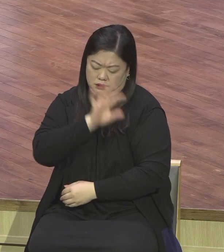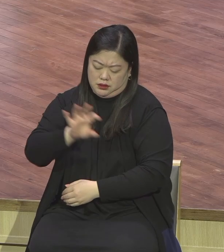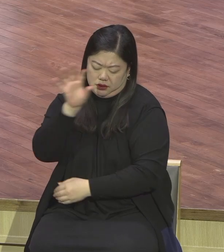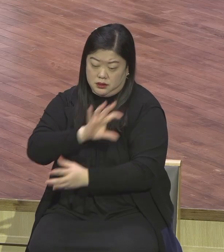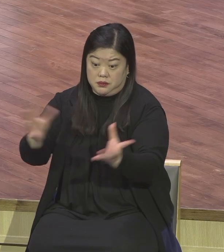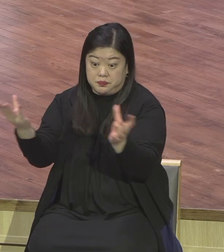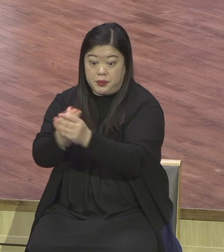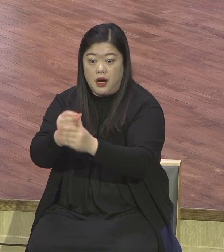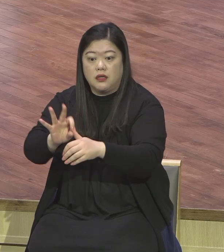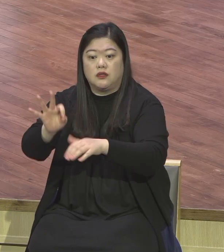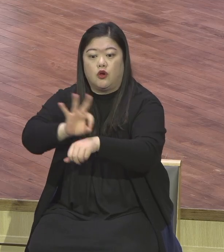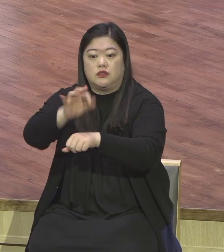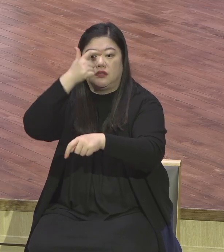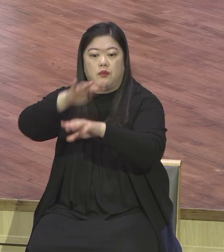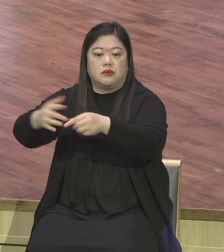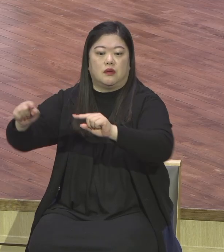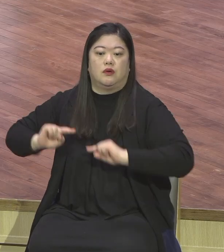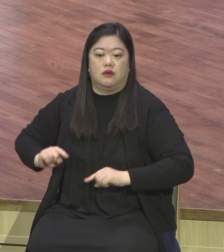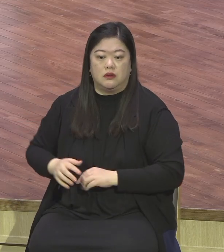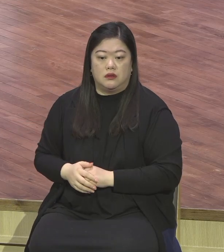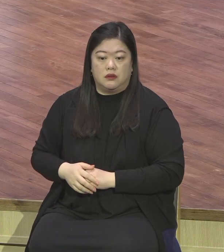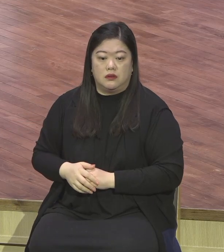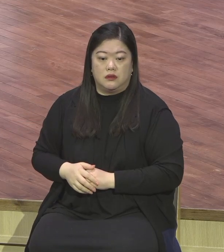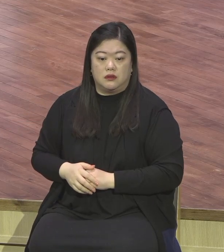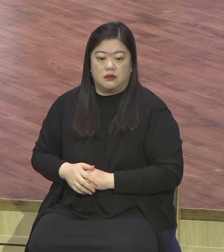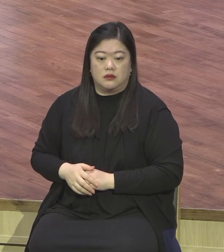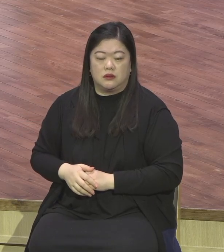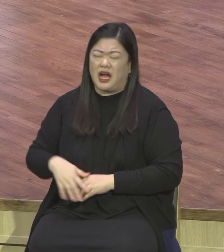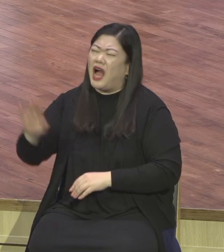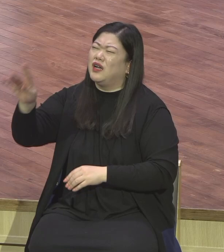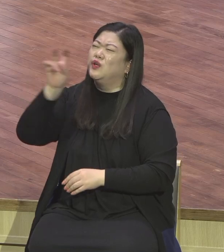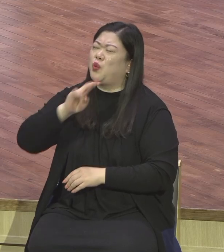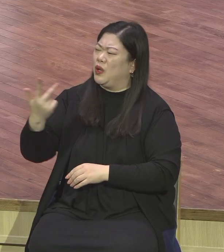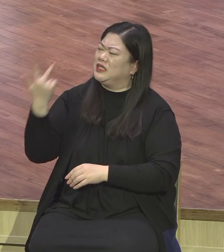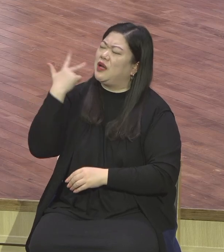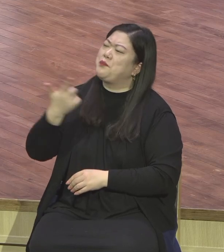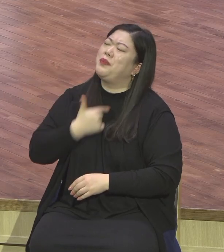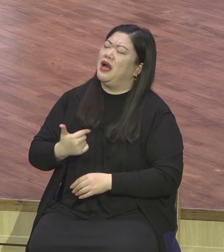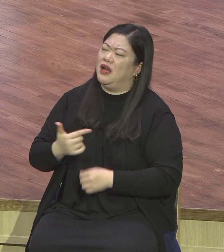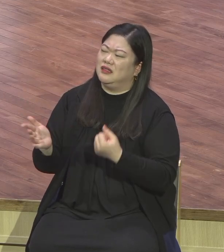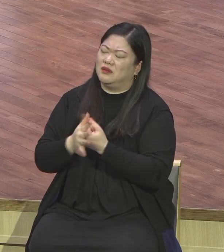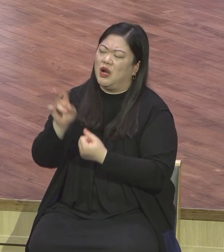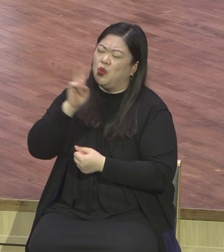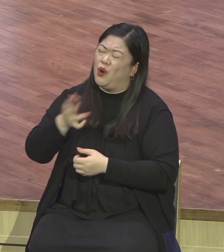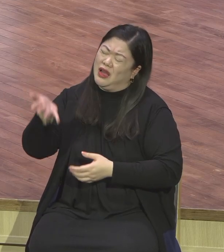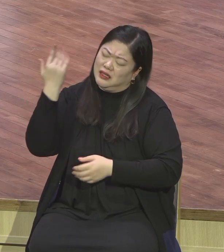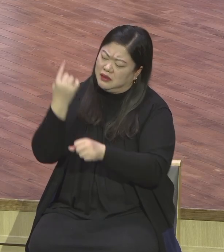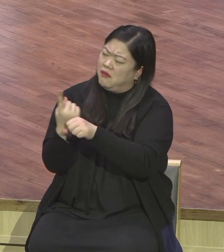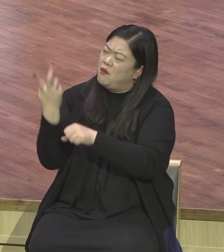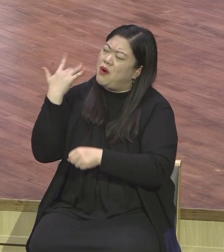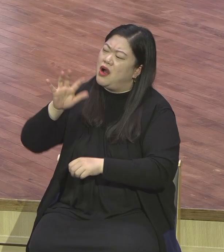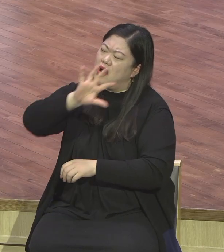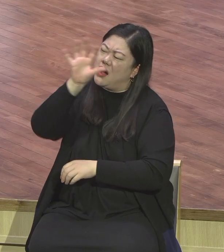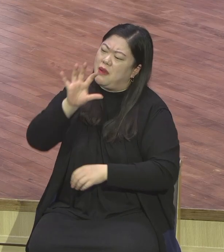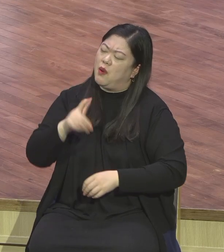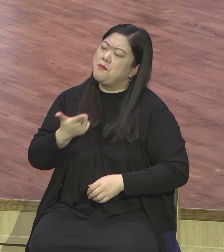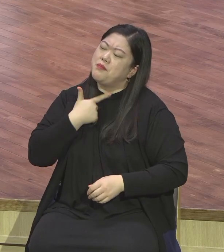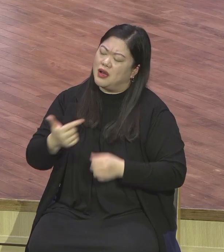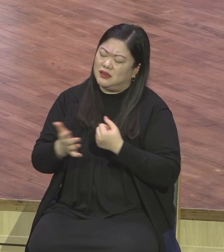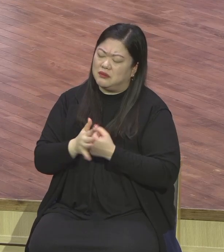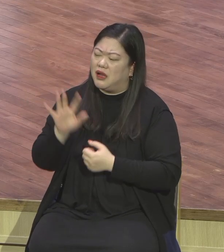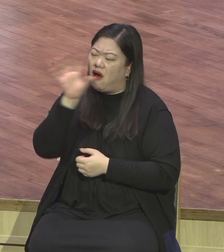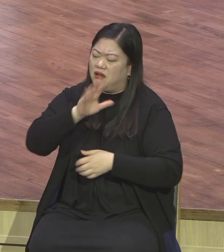찬양을 하나님께 드리는데 헐레볼 때 와가지고 뭐 다 아는 거 뭐 모릅니까 그거 우리도 아는데